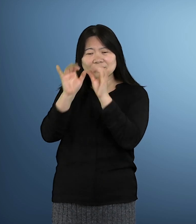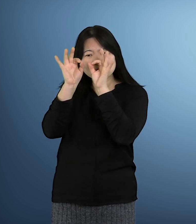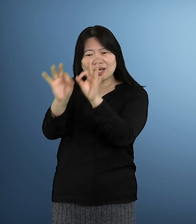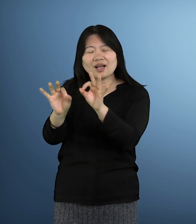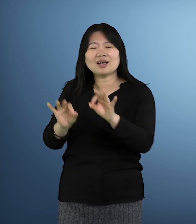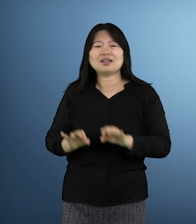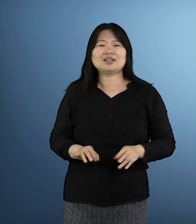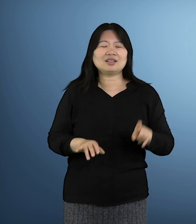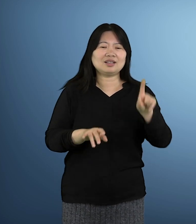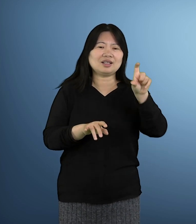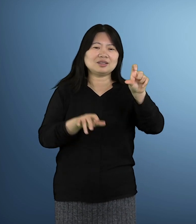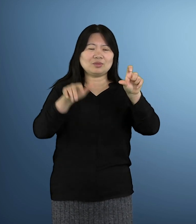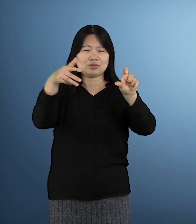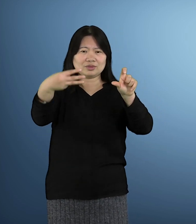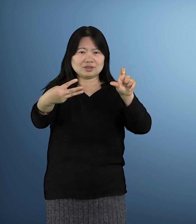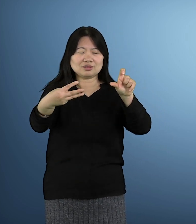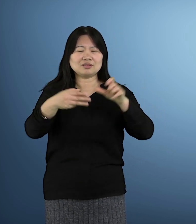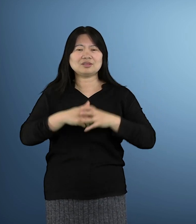15절.